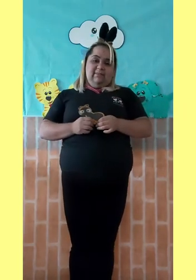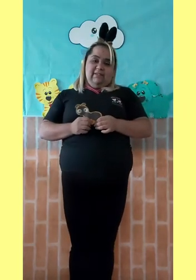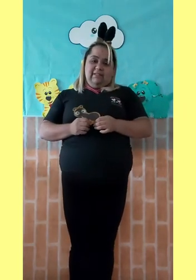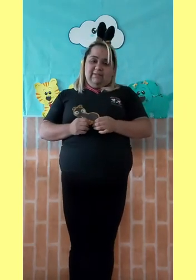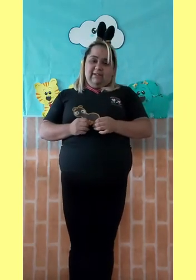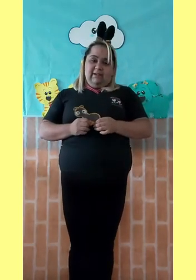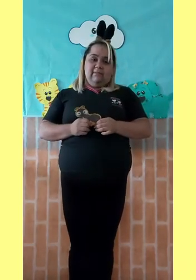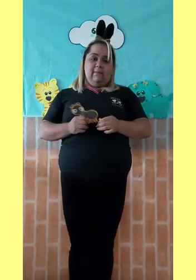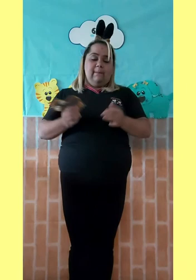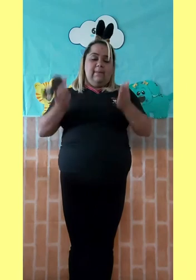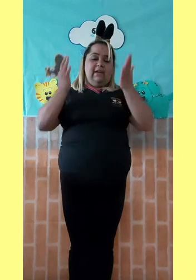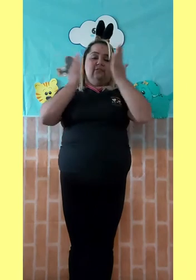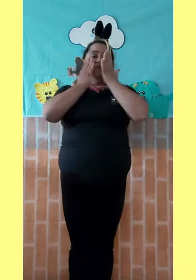abençoe, um beijo!